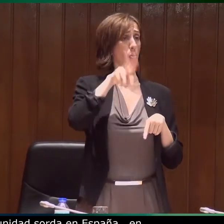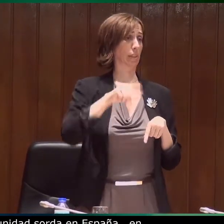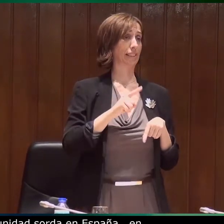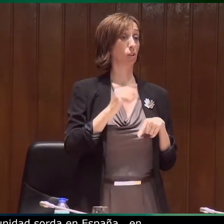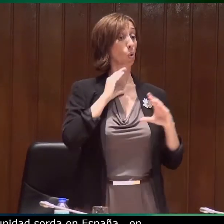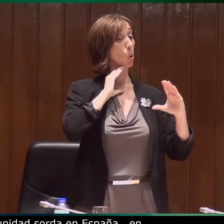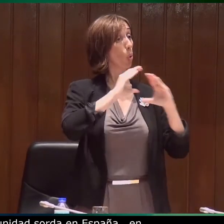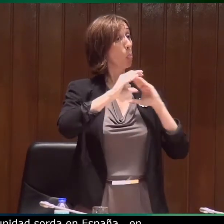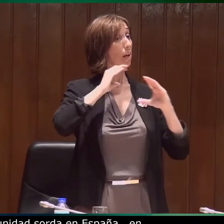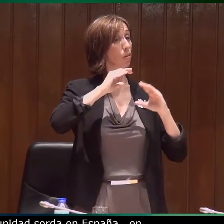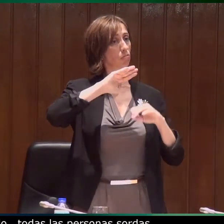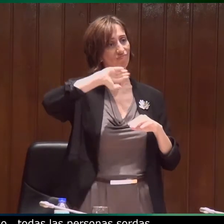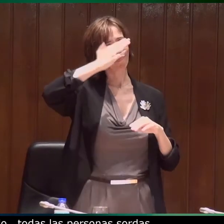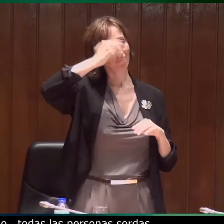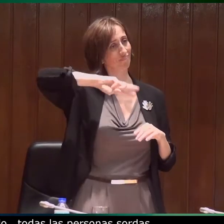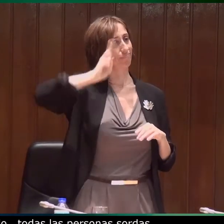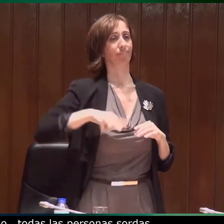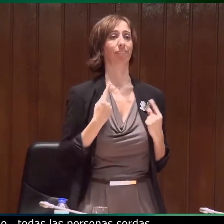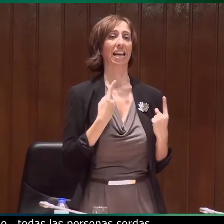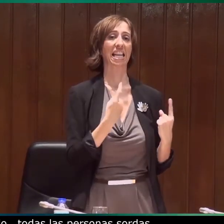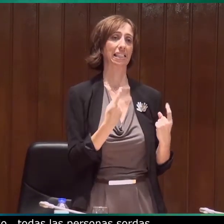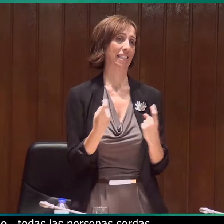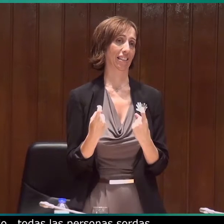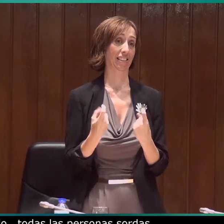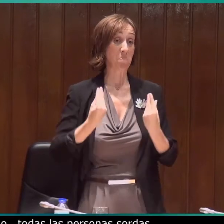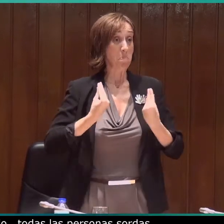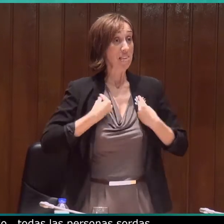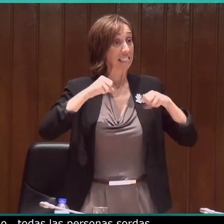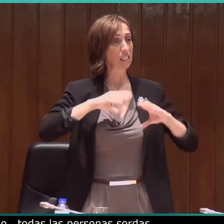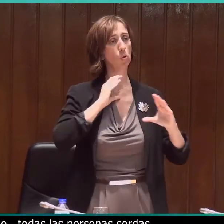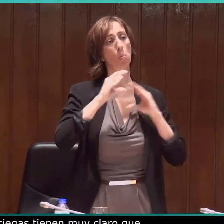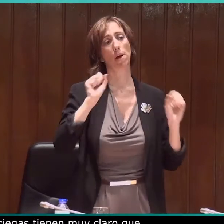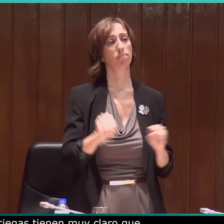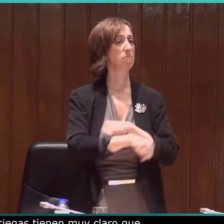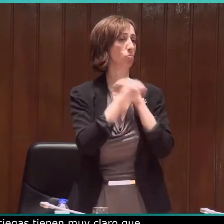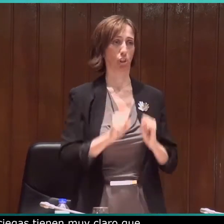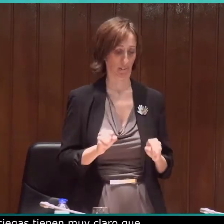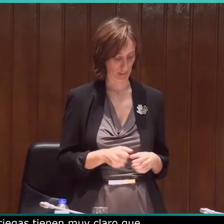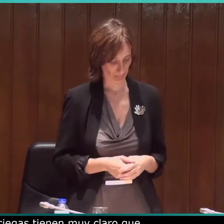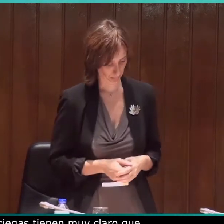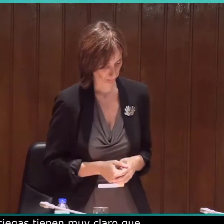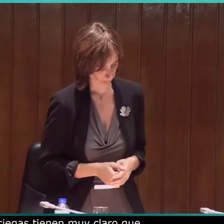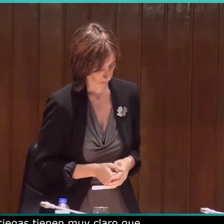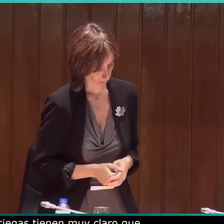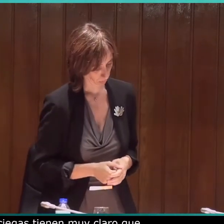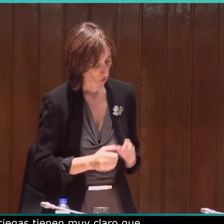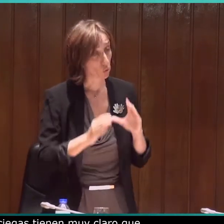no es un capricho la comunicación es algo necesario algo vital que sin ello le sería imposible